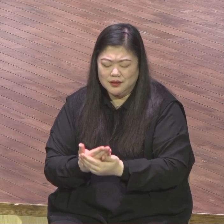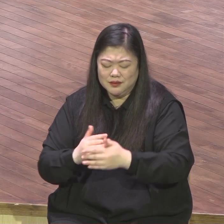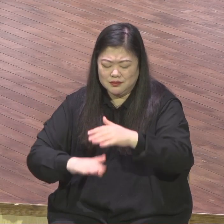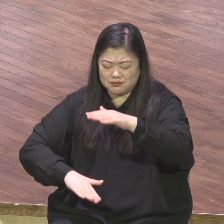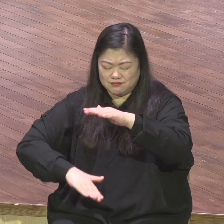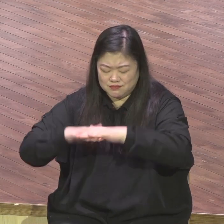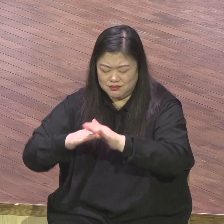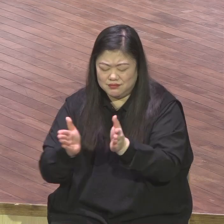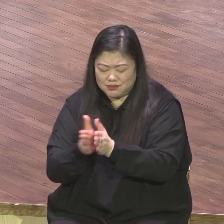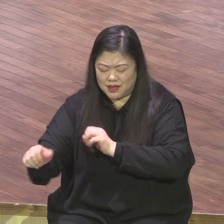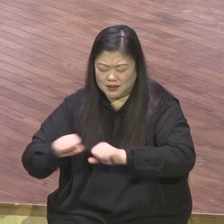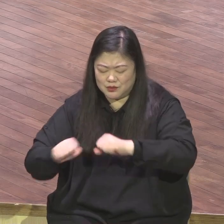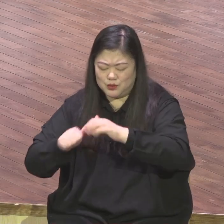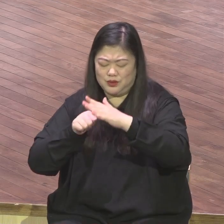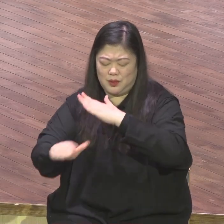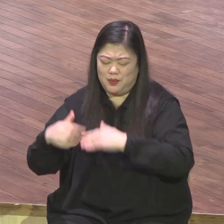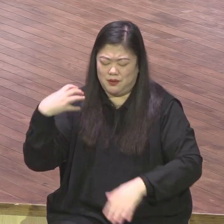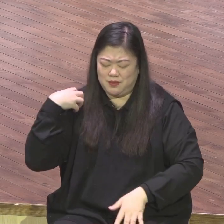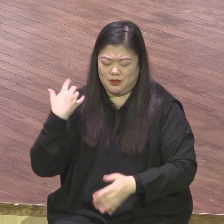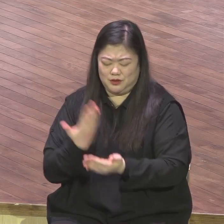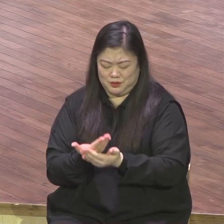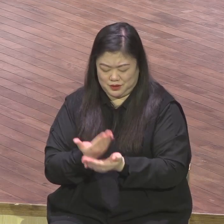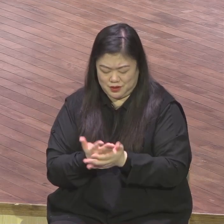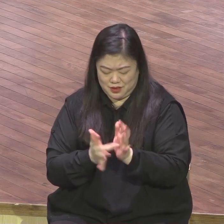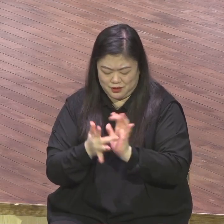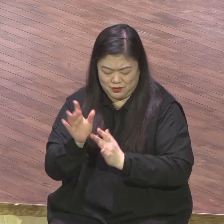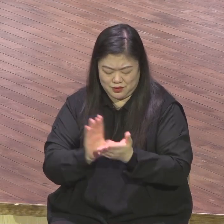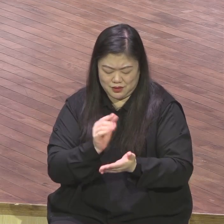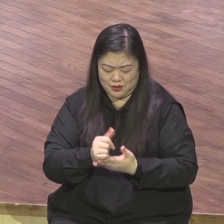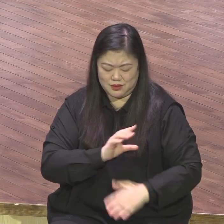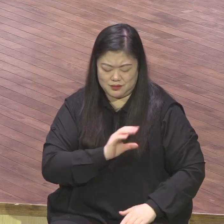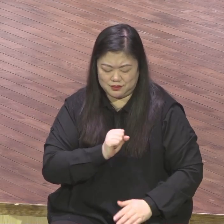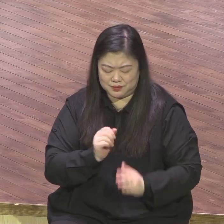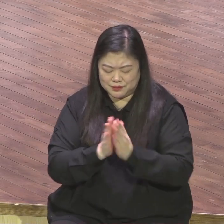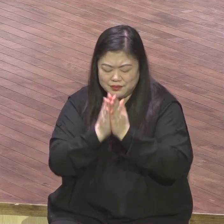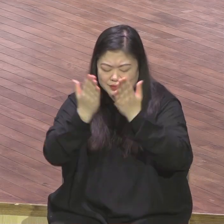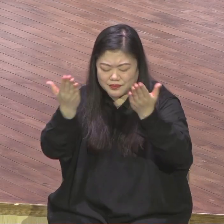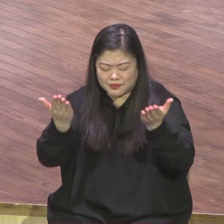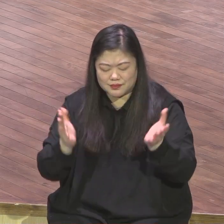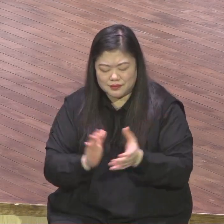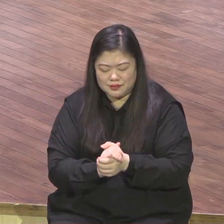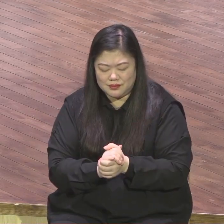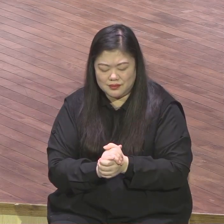주역들이 되게 하여 주옵소서. 예수 이름 받들어 기도합니다. 아멘.